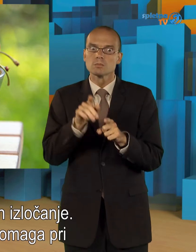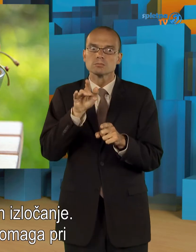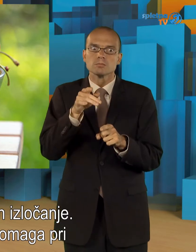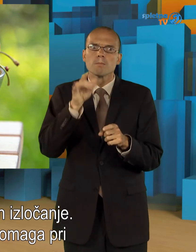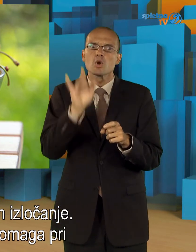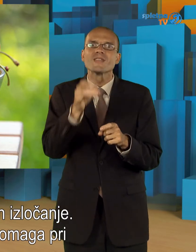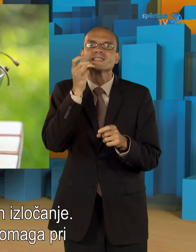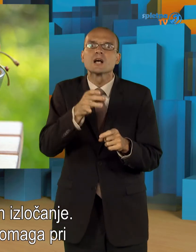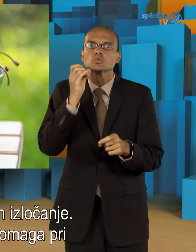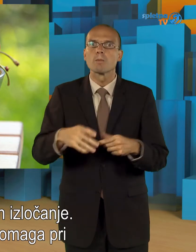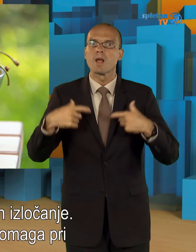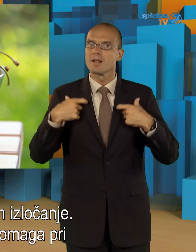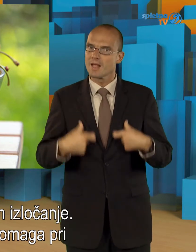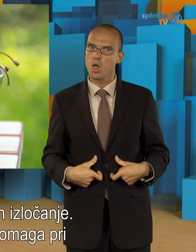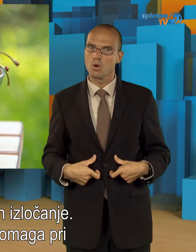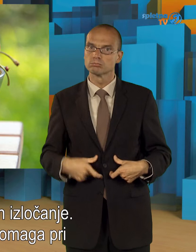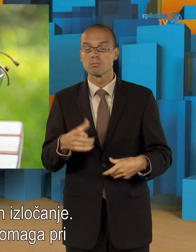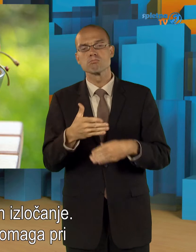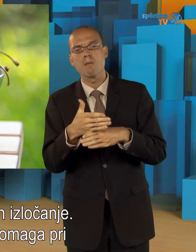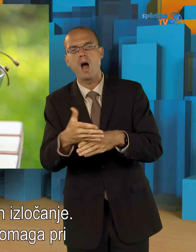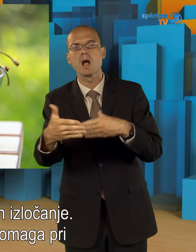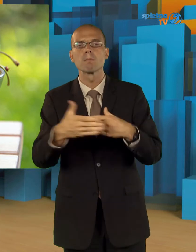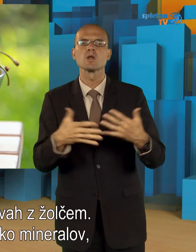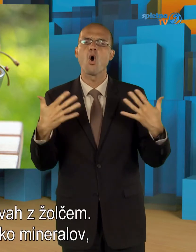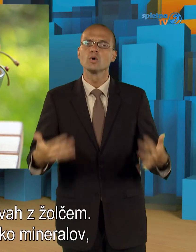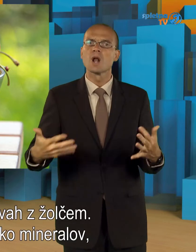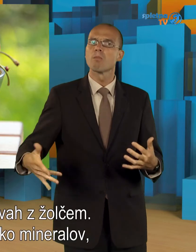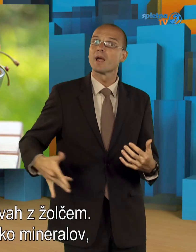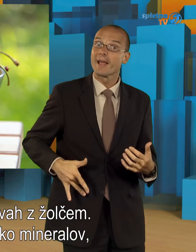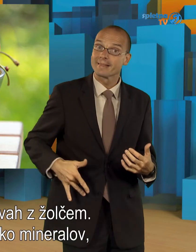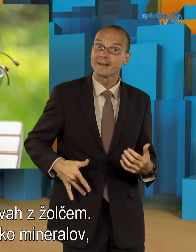Razstruplja telo, pomaga pri oslabelih jetrih in težavah z žolčem.